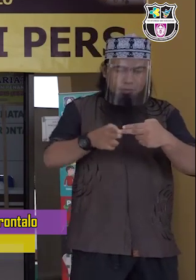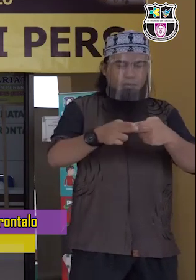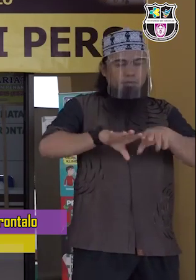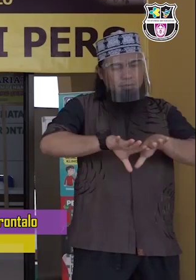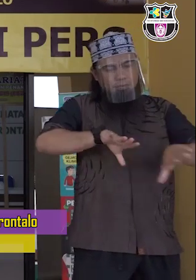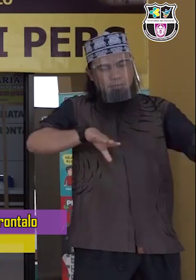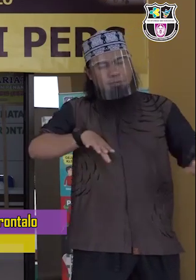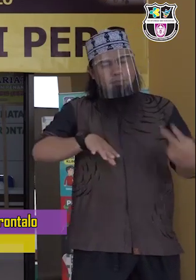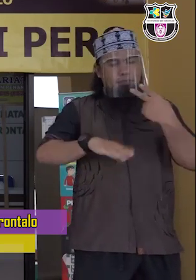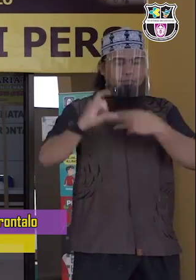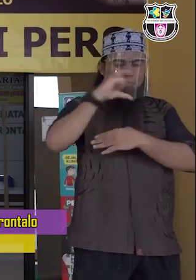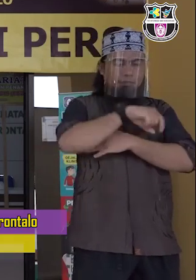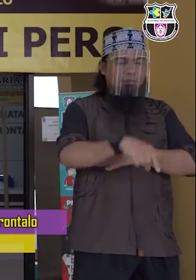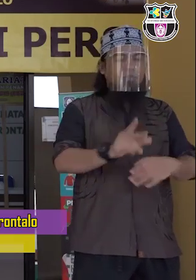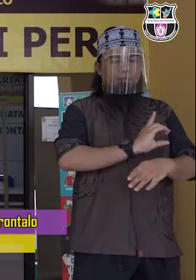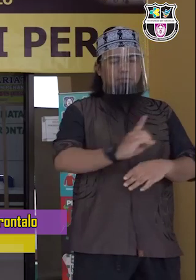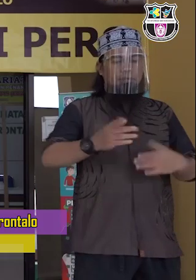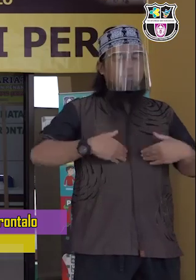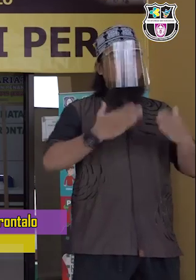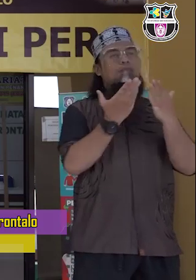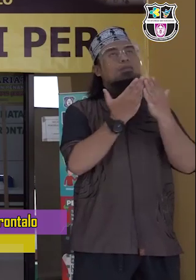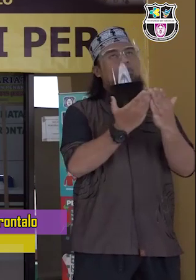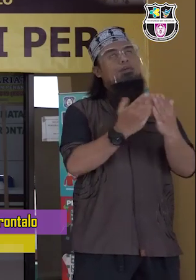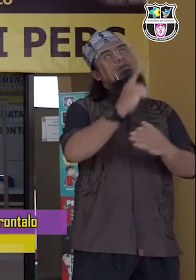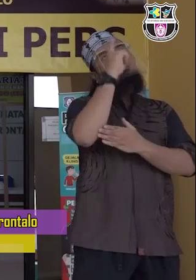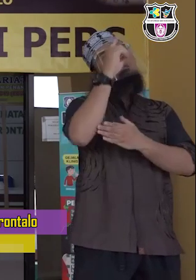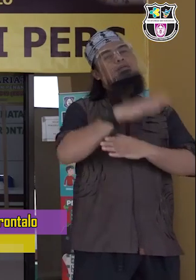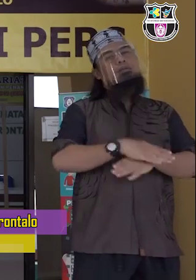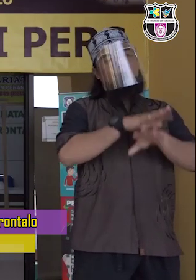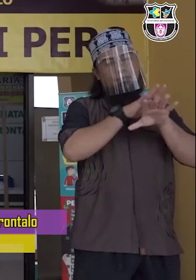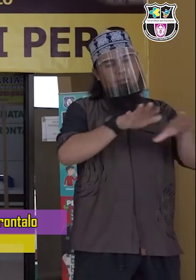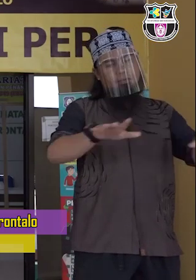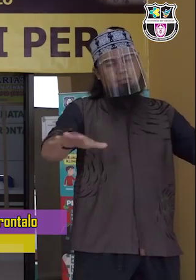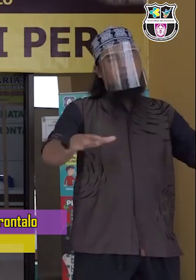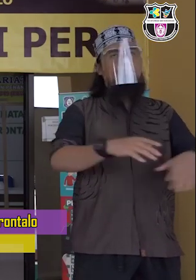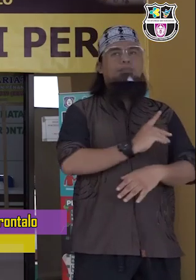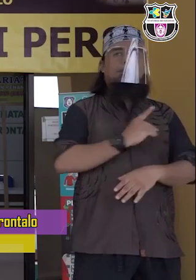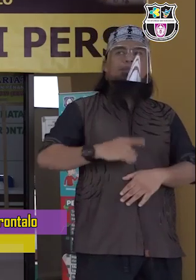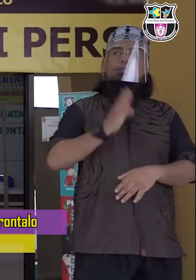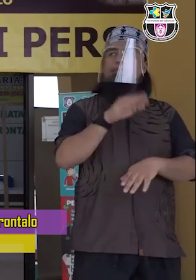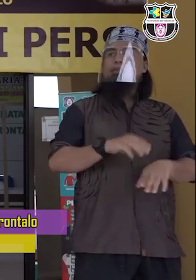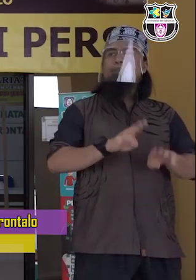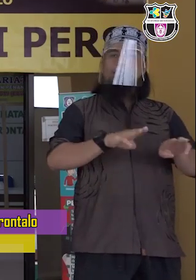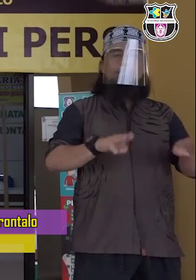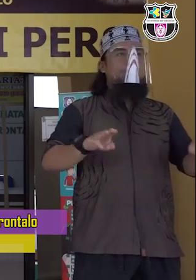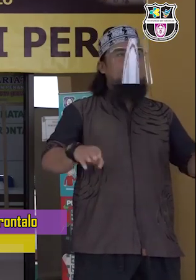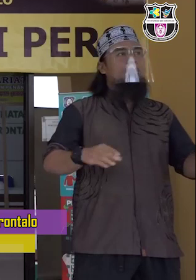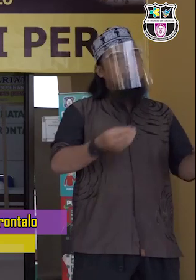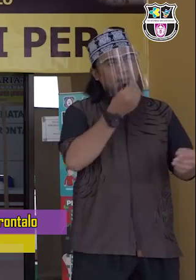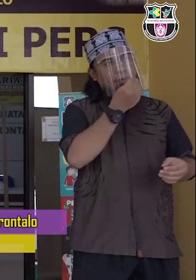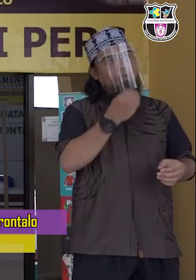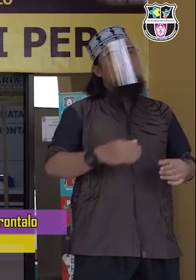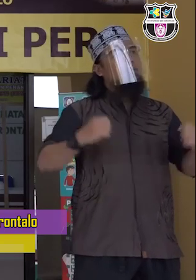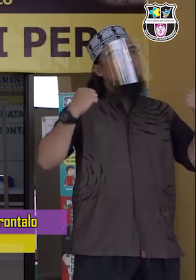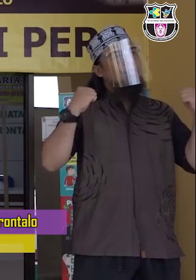doa kita bersama, sambil meningkatkan imunitas kita masing-masing, makan gizi seimbang,